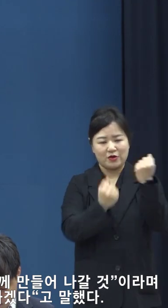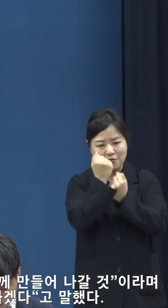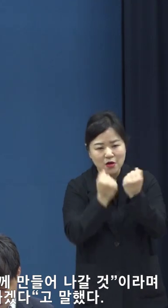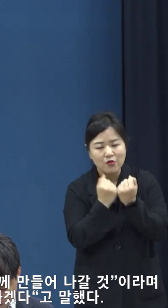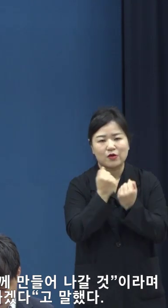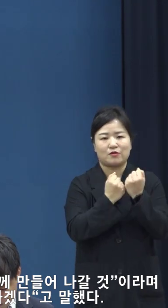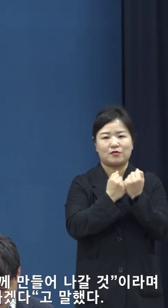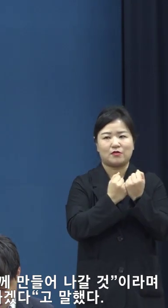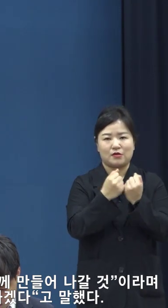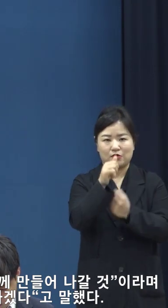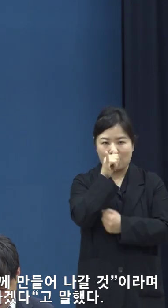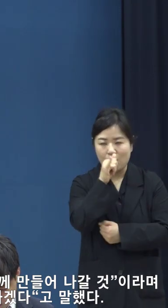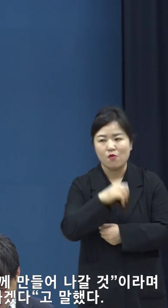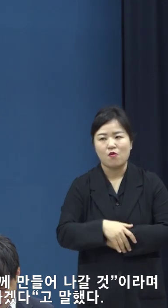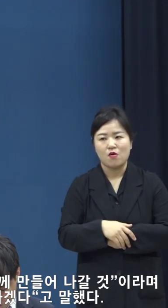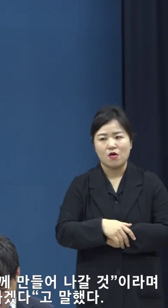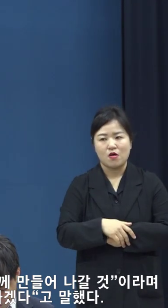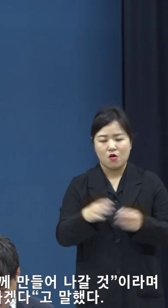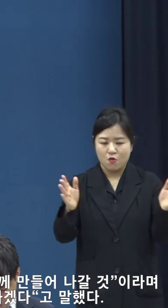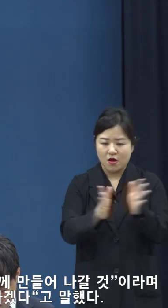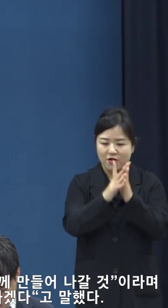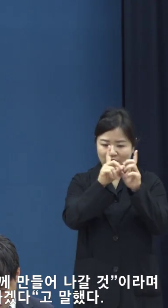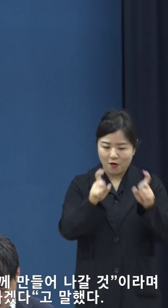드리고 이런 과정에서 또 화성에서